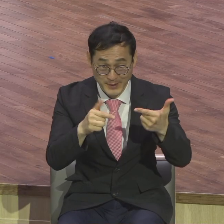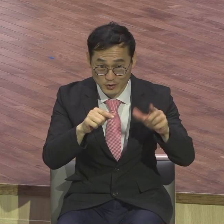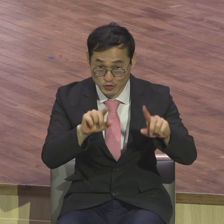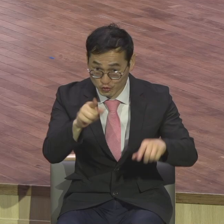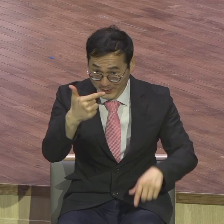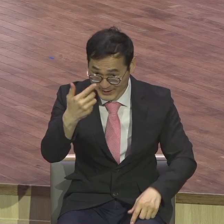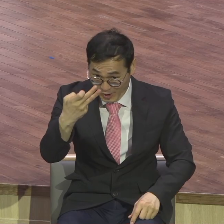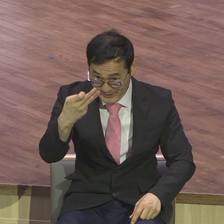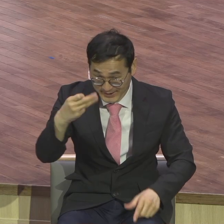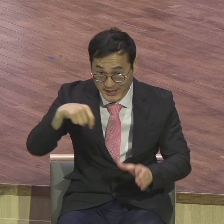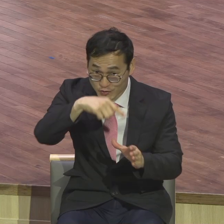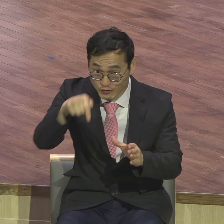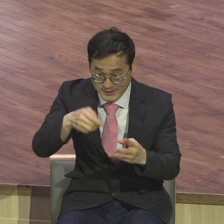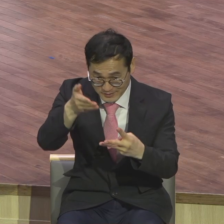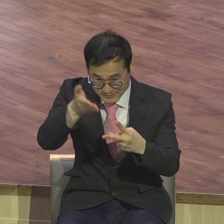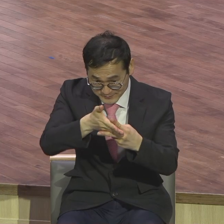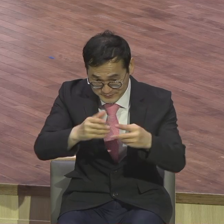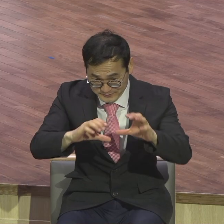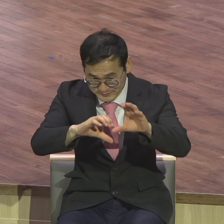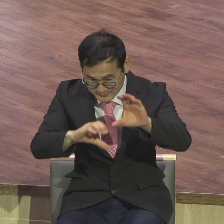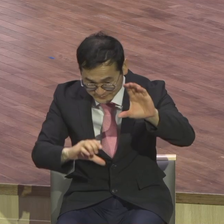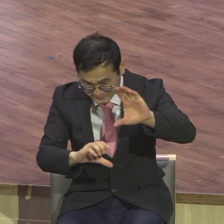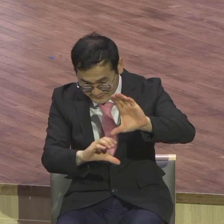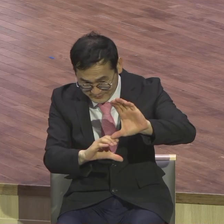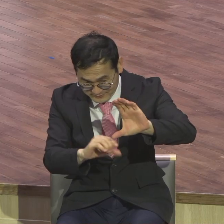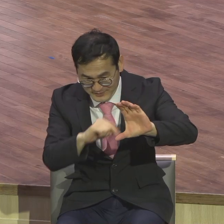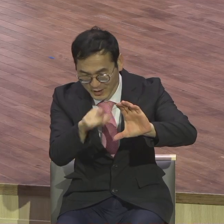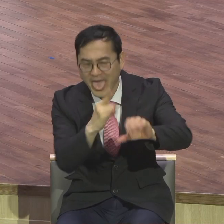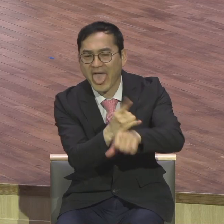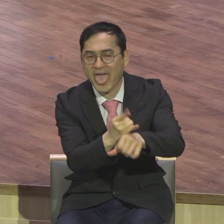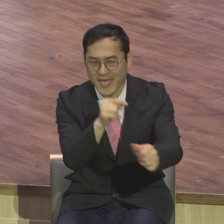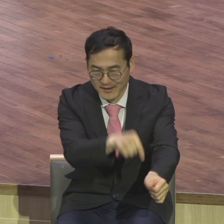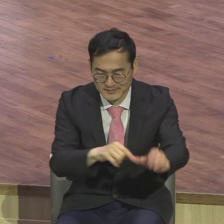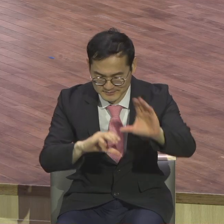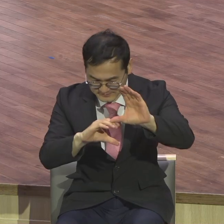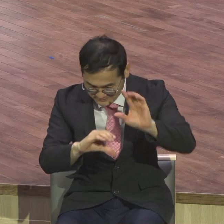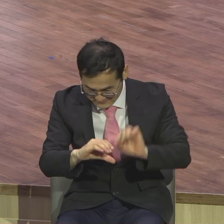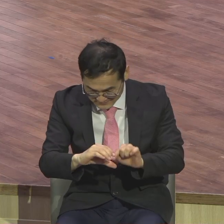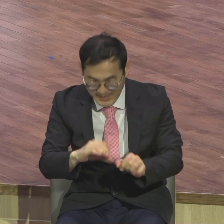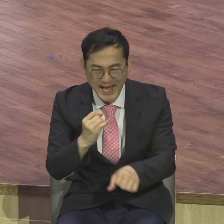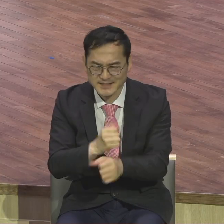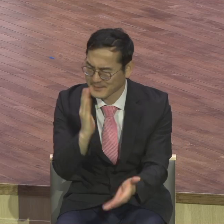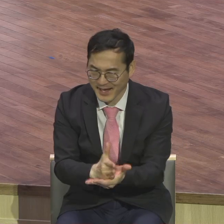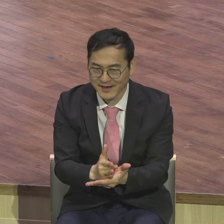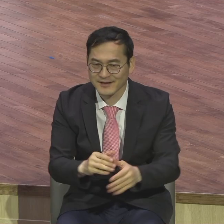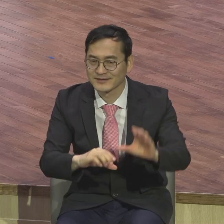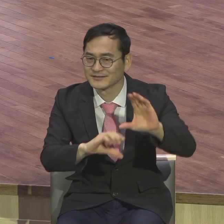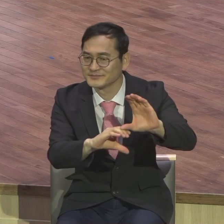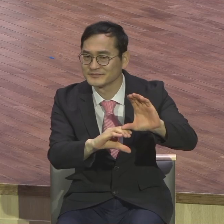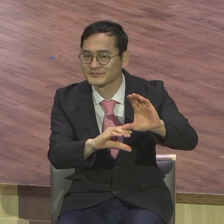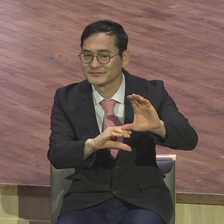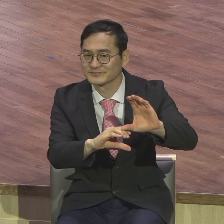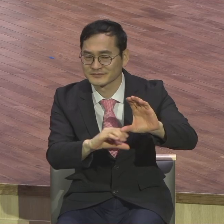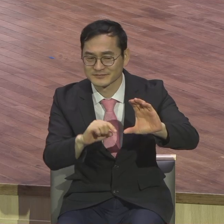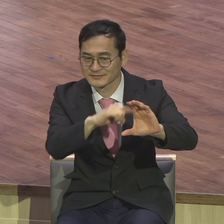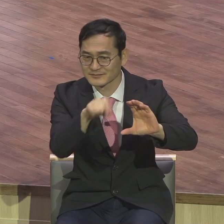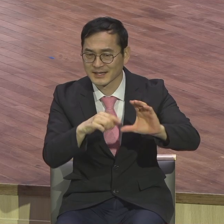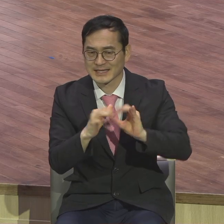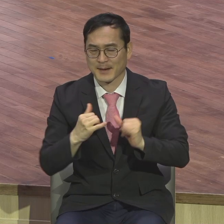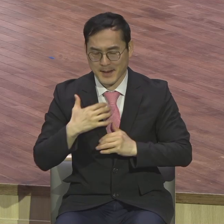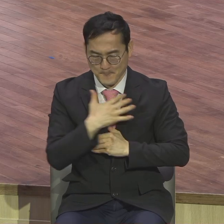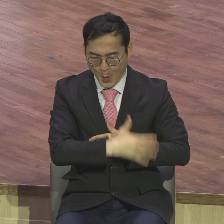248개의 말은 사람의 몸의 지체의 숫자를 말하고